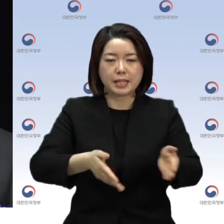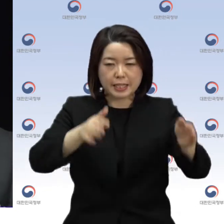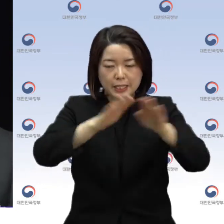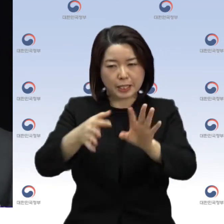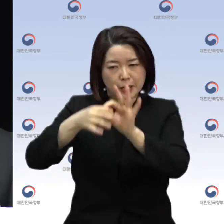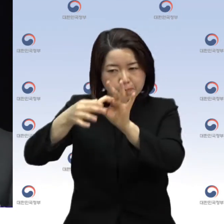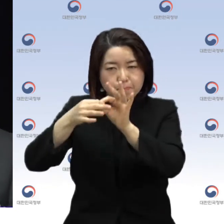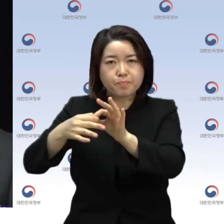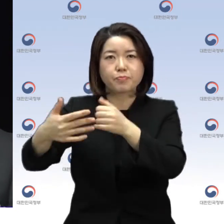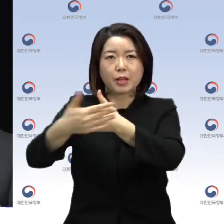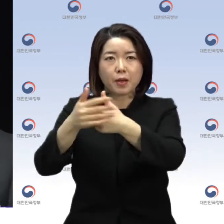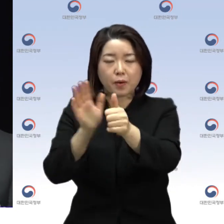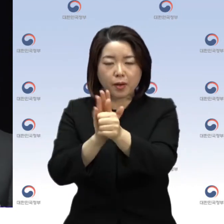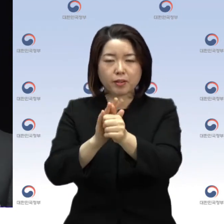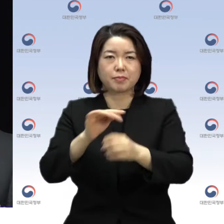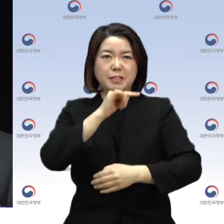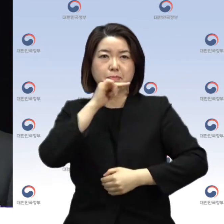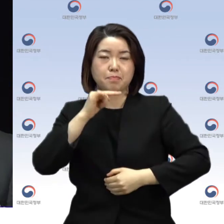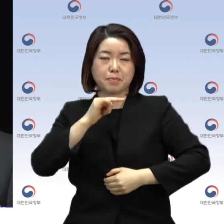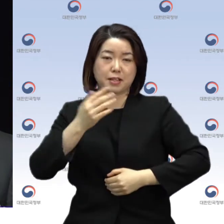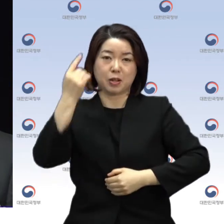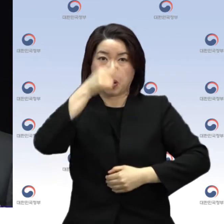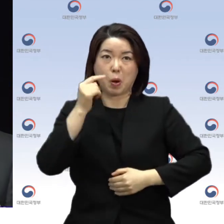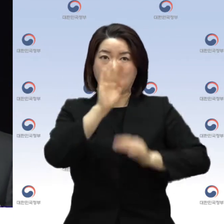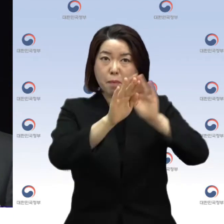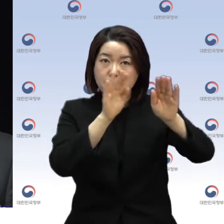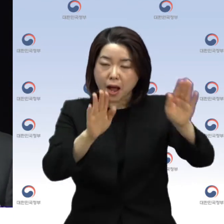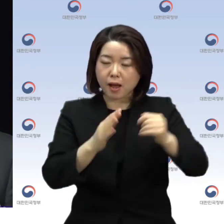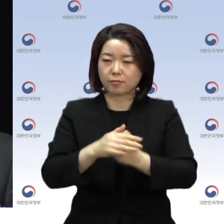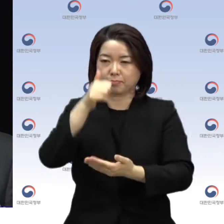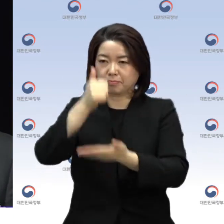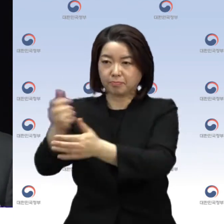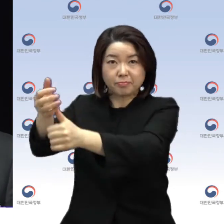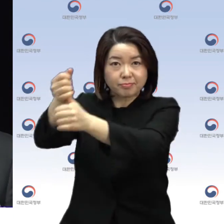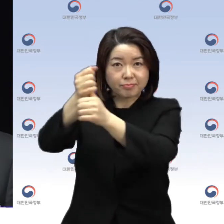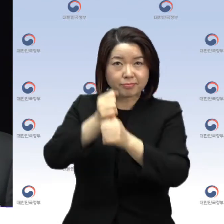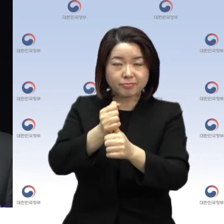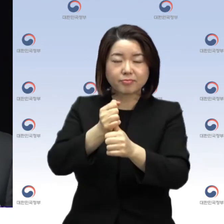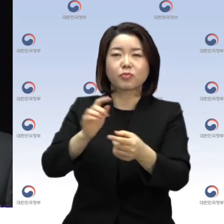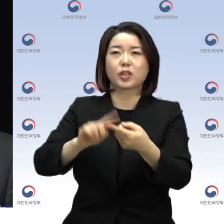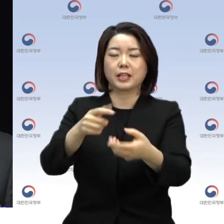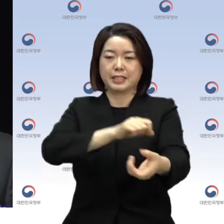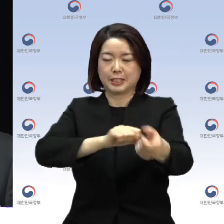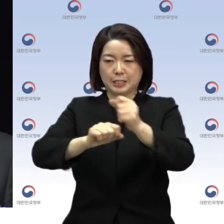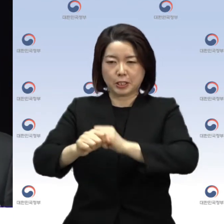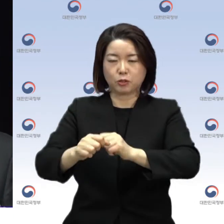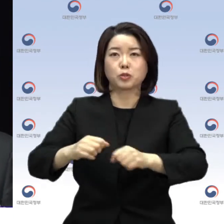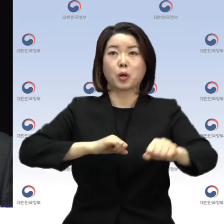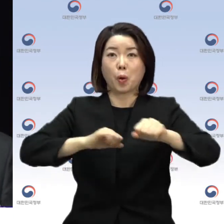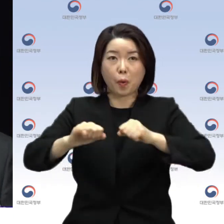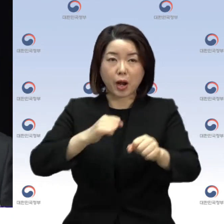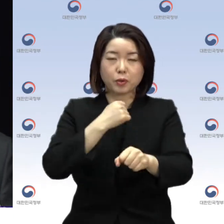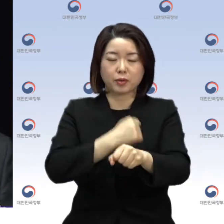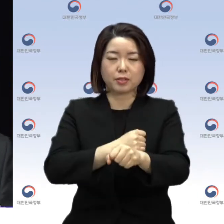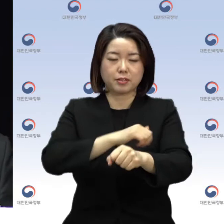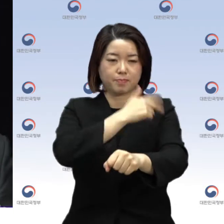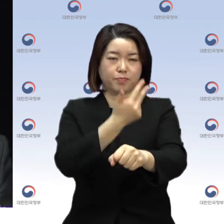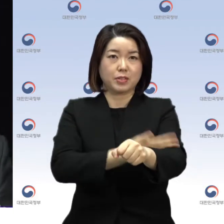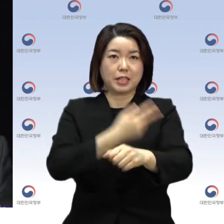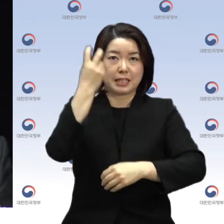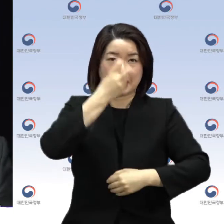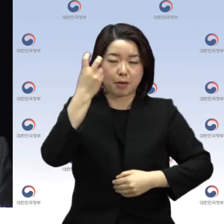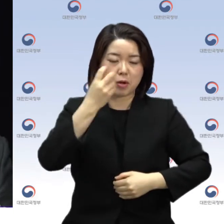통해서 적색 수배, 범죄인 인도 등 적극적으로 대응을 해서 저작권